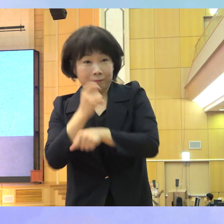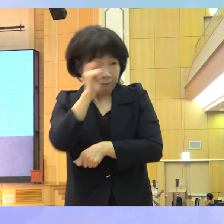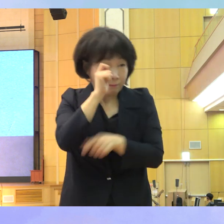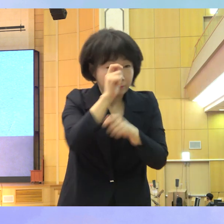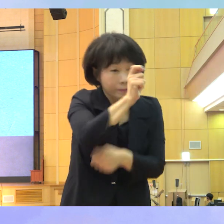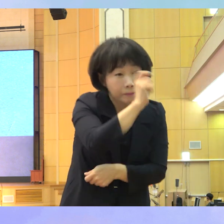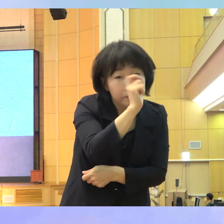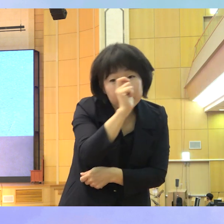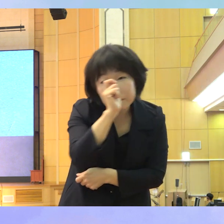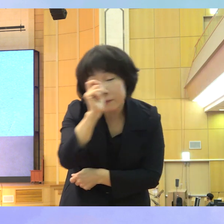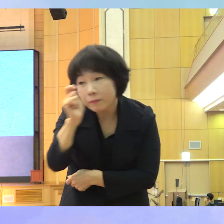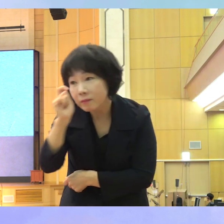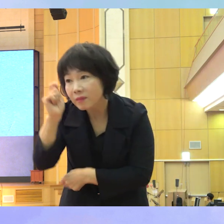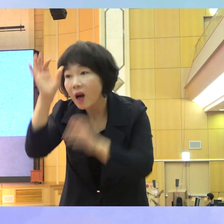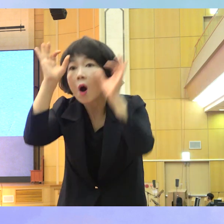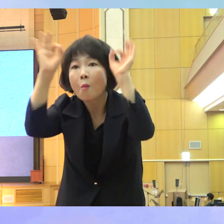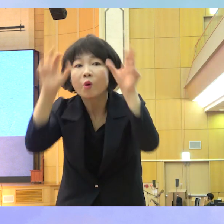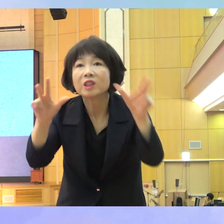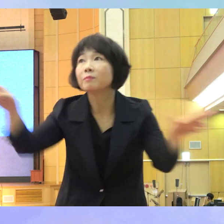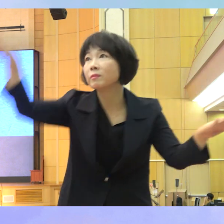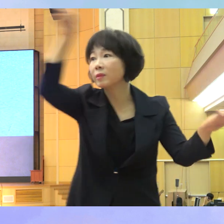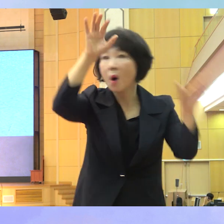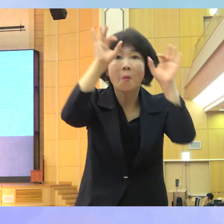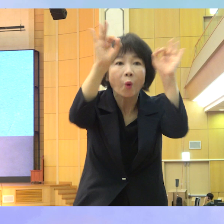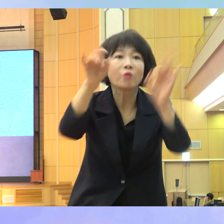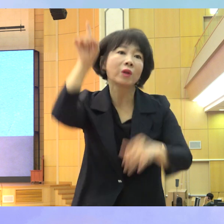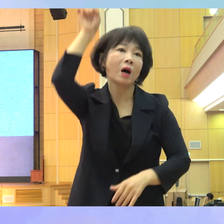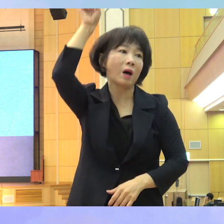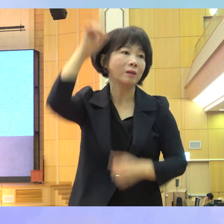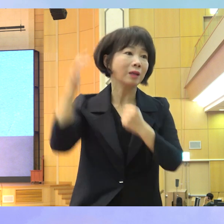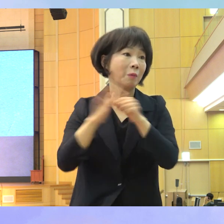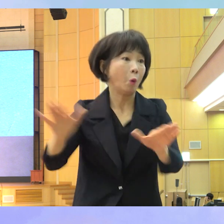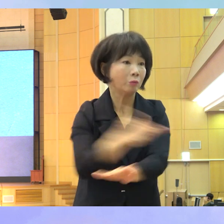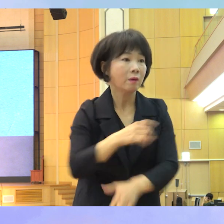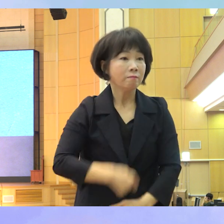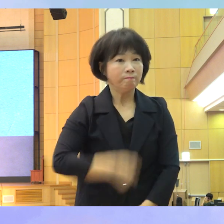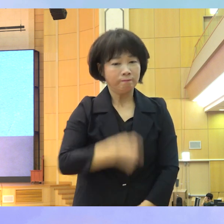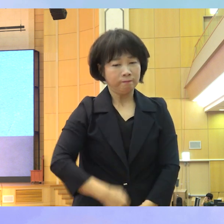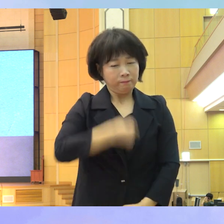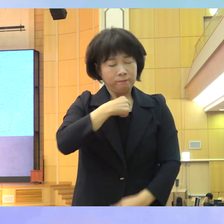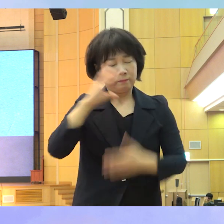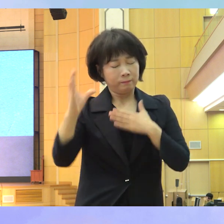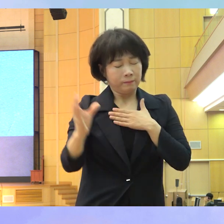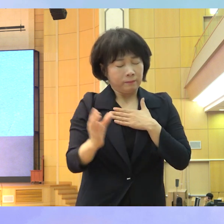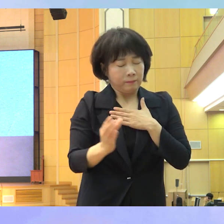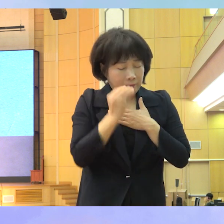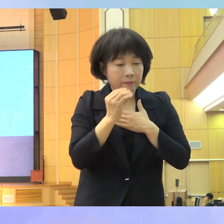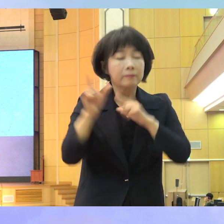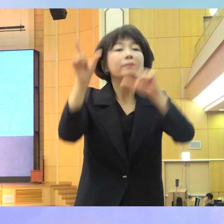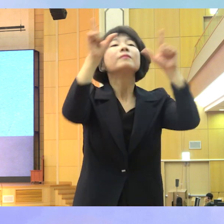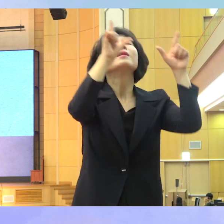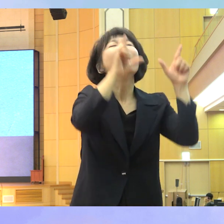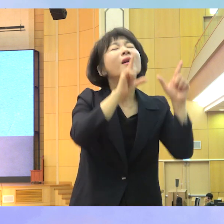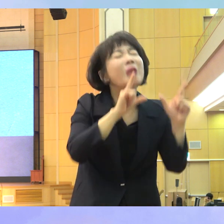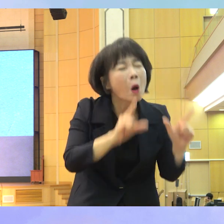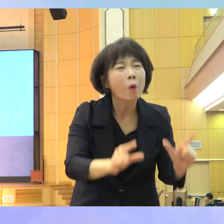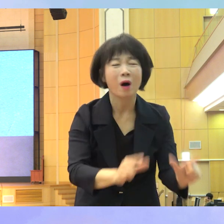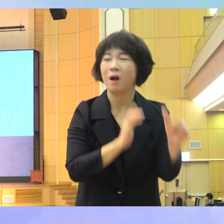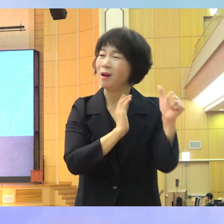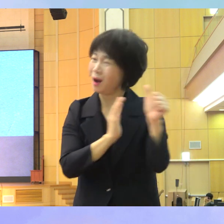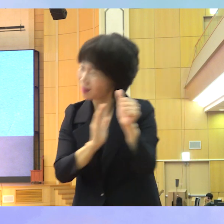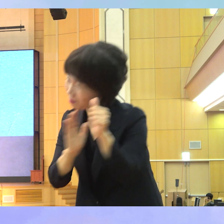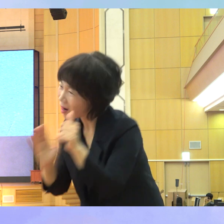그래서 여러분, 의롭게 살아야 돼요. 거룩하게 살아야 됩니다. 경건 생활을 해야 돼요.